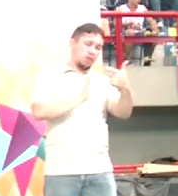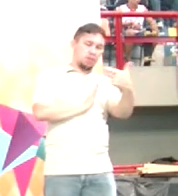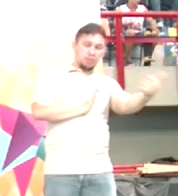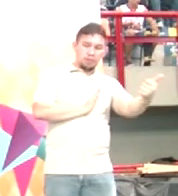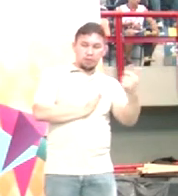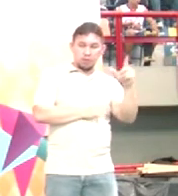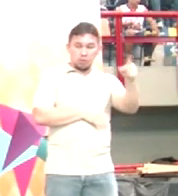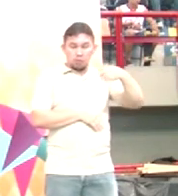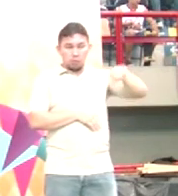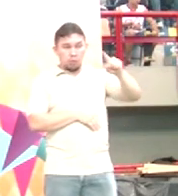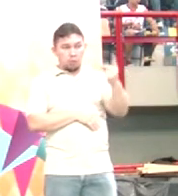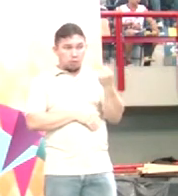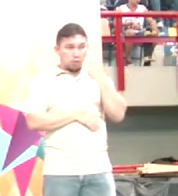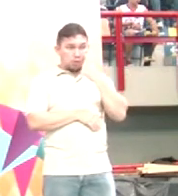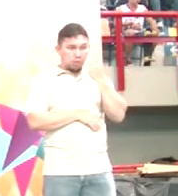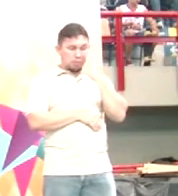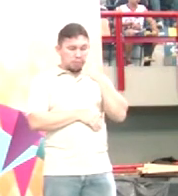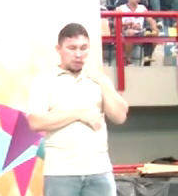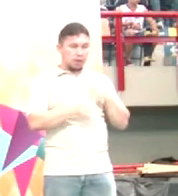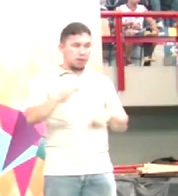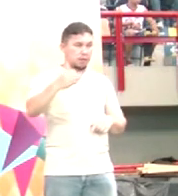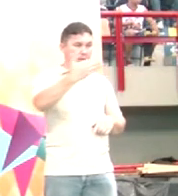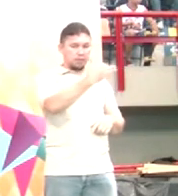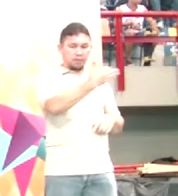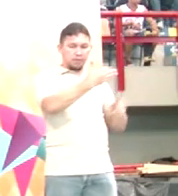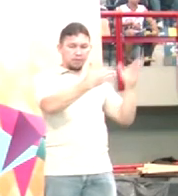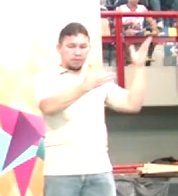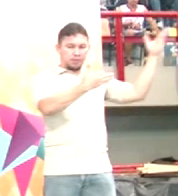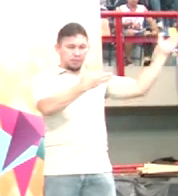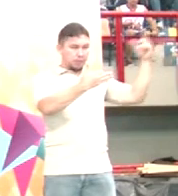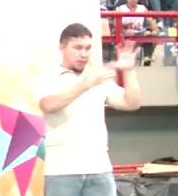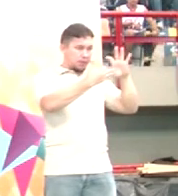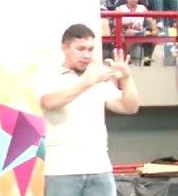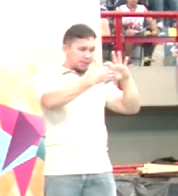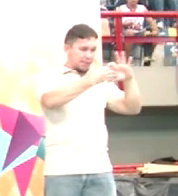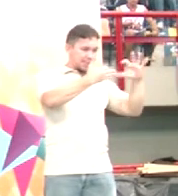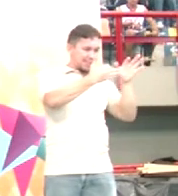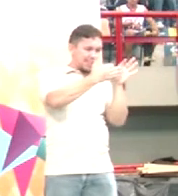Pessoal, observe o parágrafo. Todo mundo está vendo que tem uma margem.